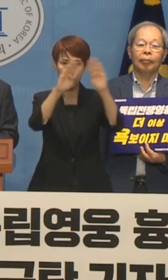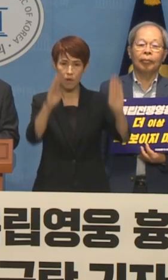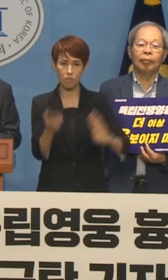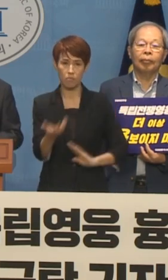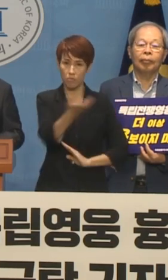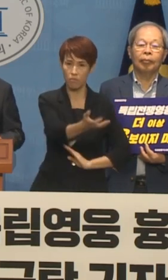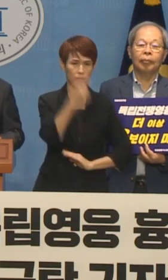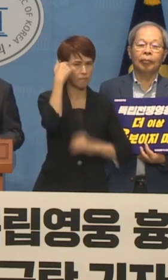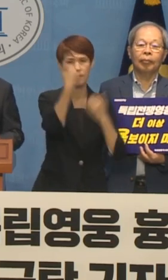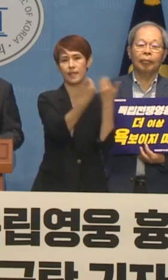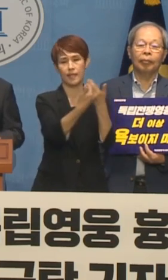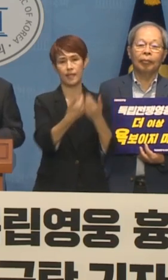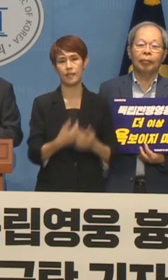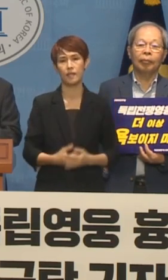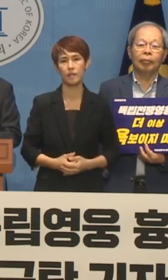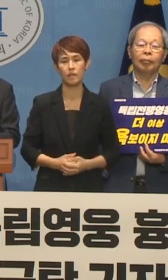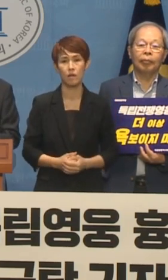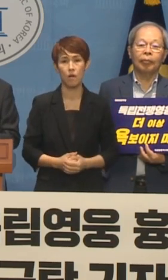왜냐하면